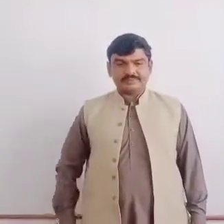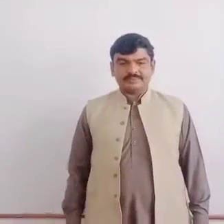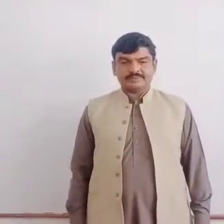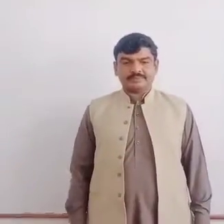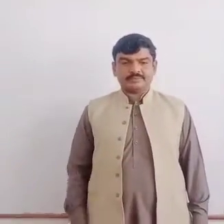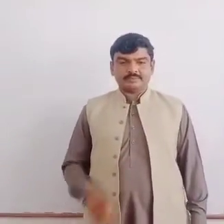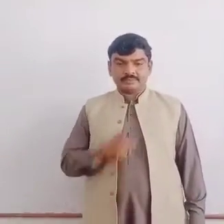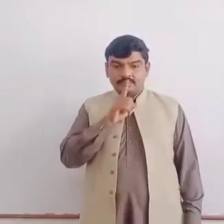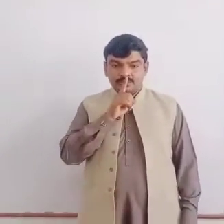खुफिया,